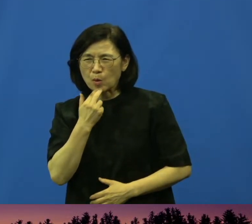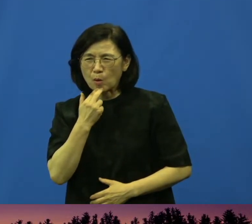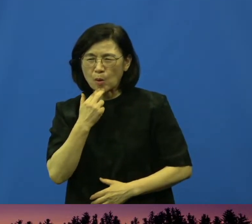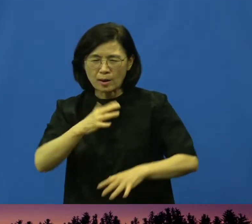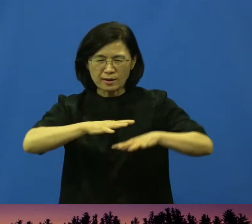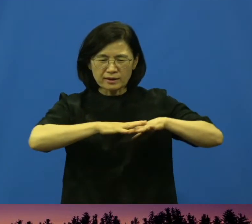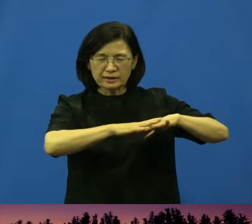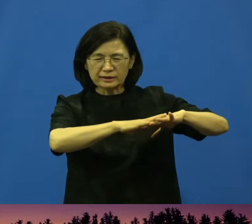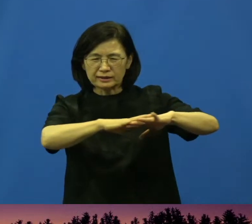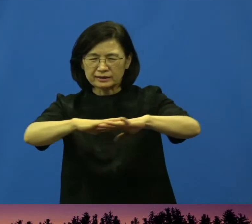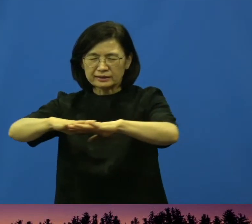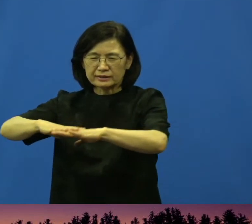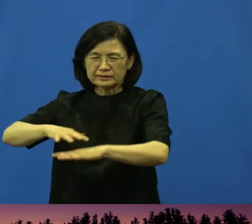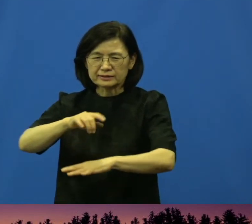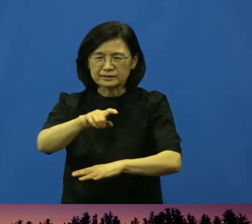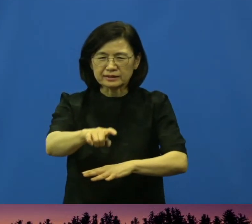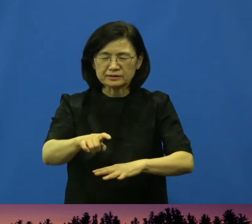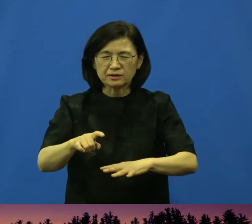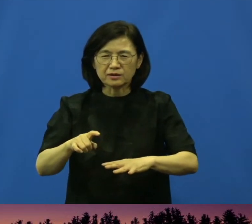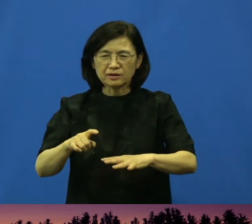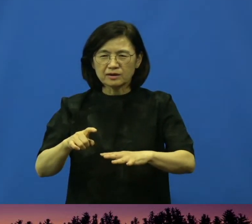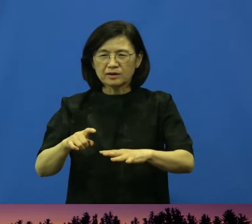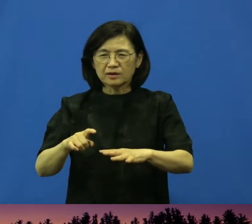그죠? 이게 단순한 거예요, 그냥.